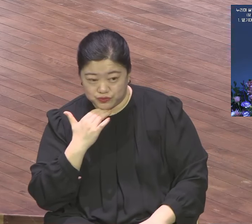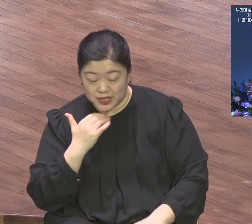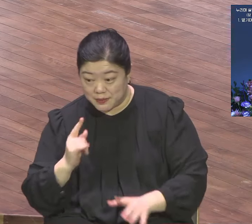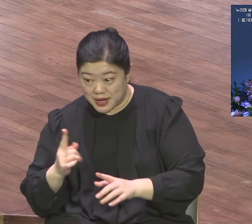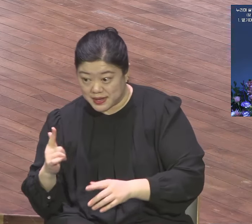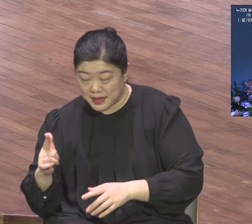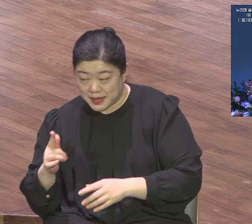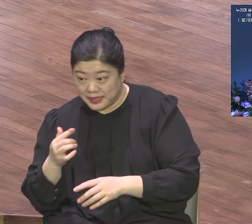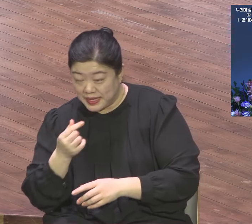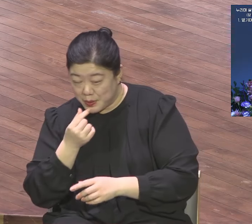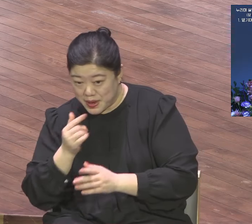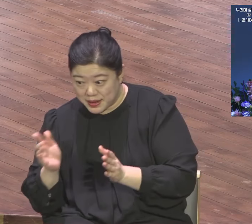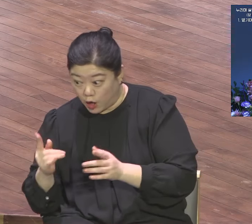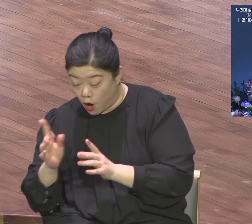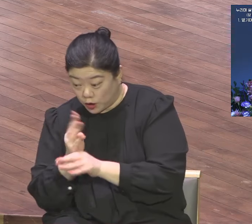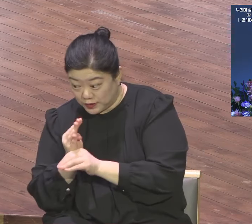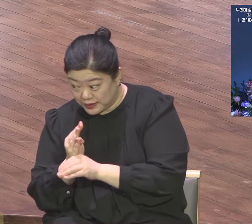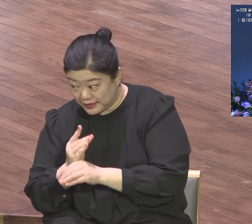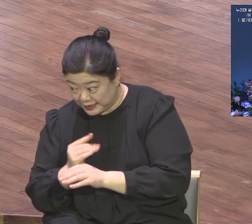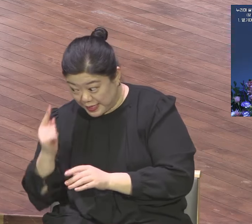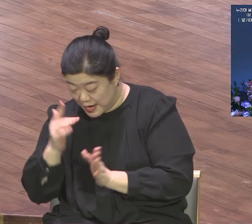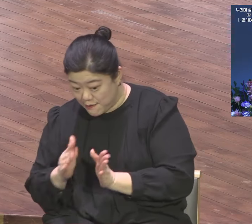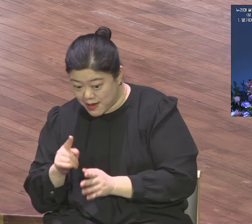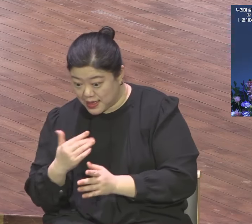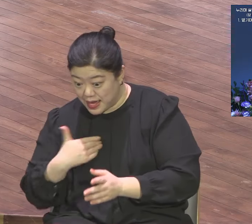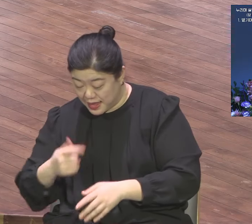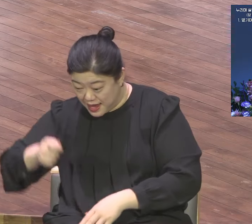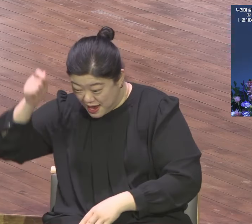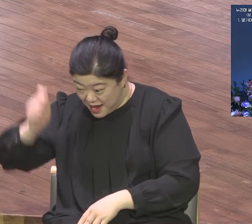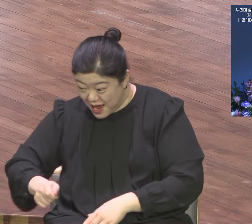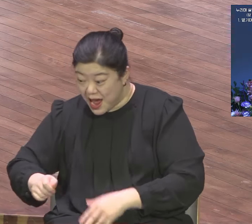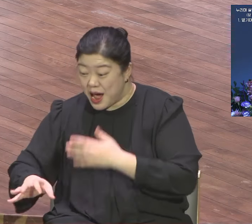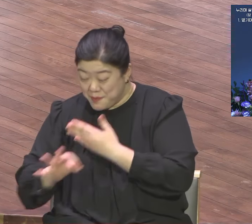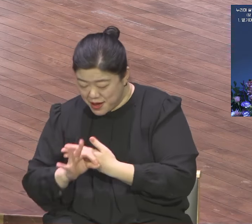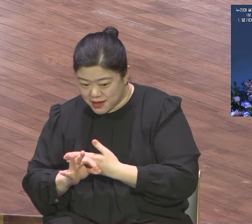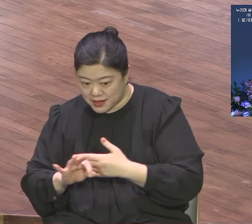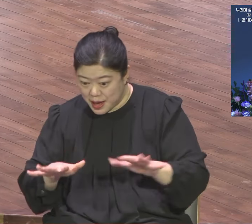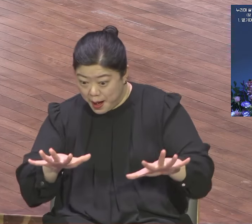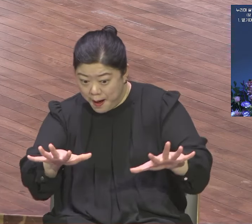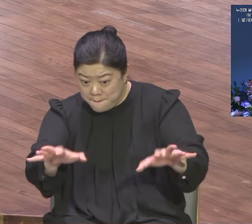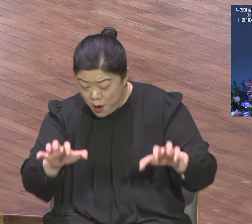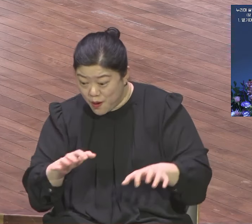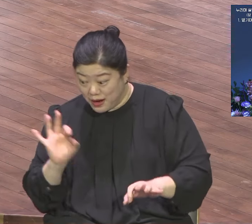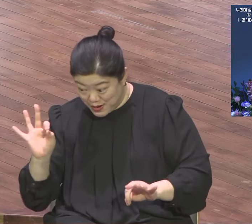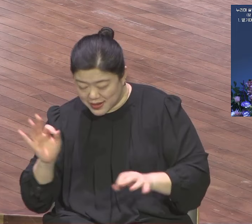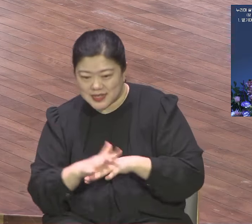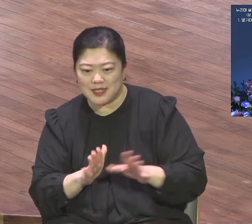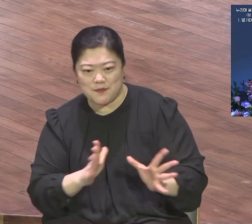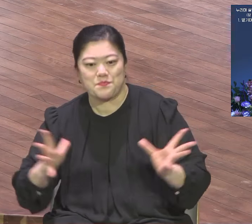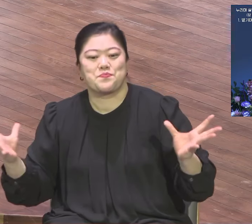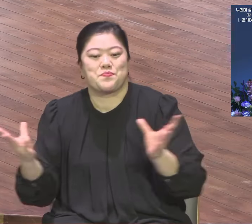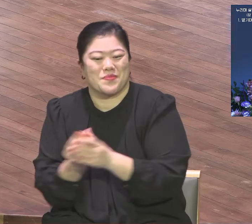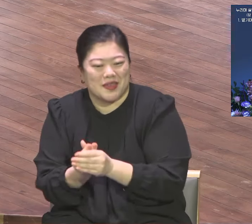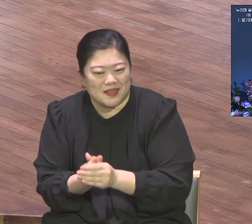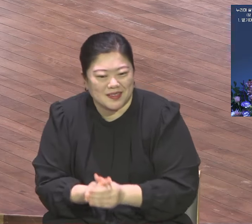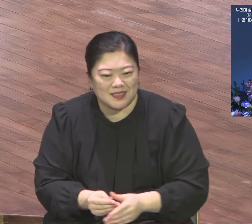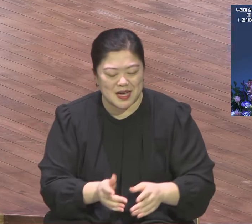작전 전날, 바로 전날 밤에 소나기가 그냥 하늘에서 쏟아져